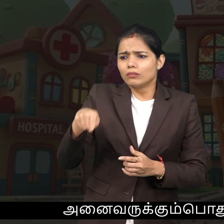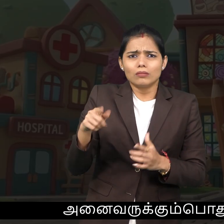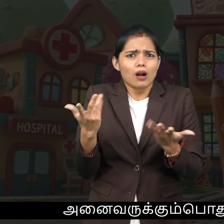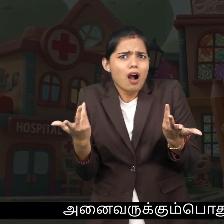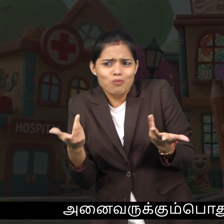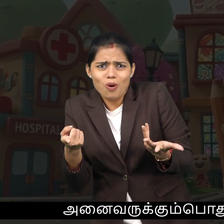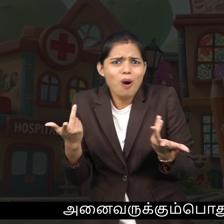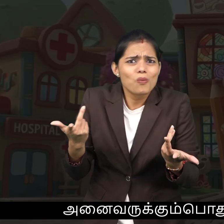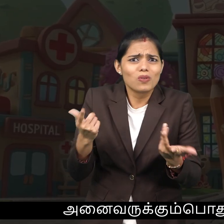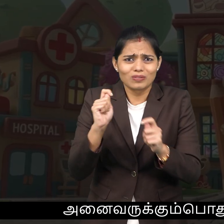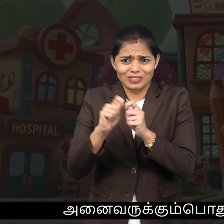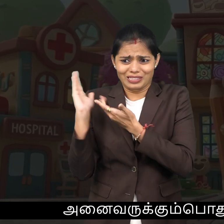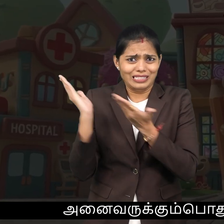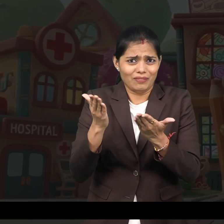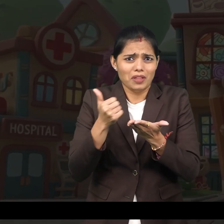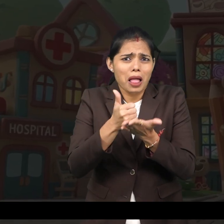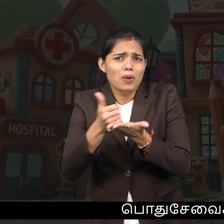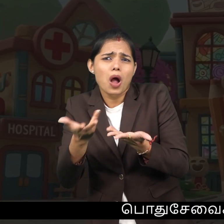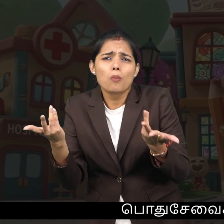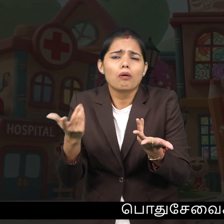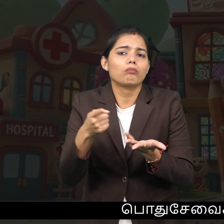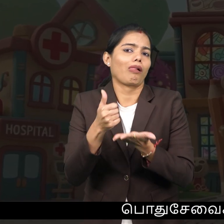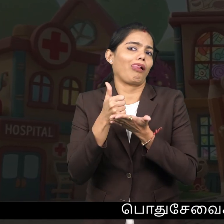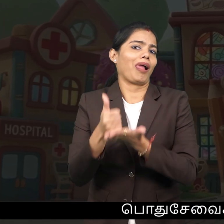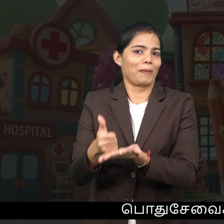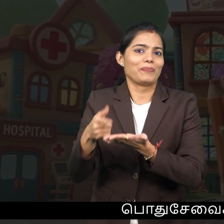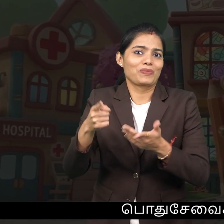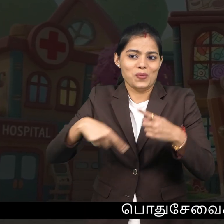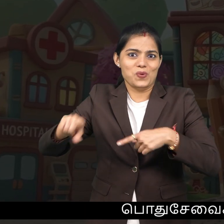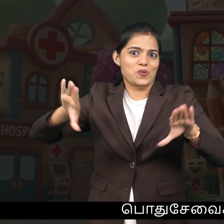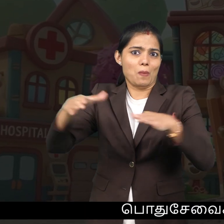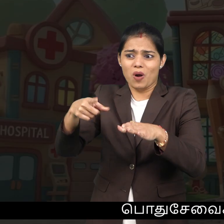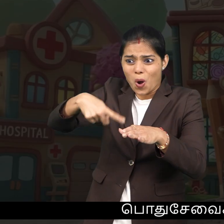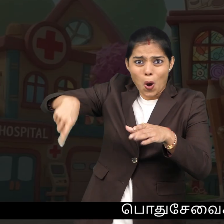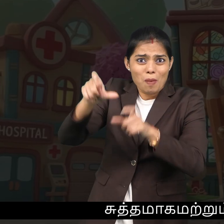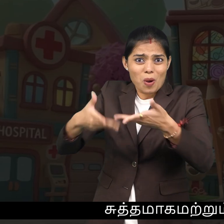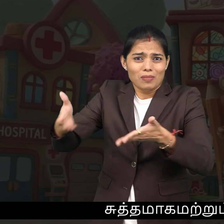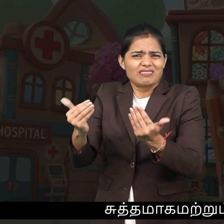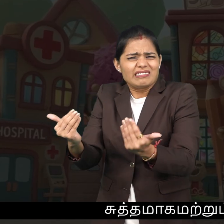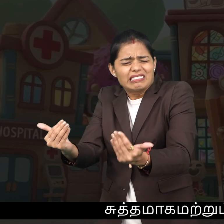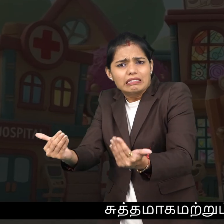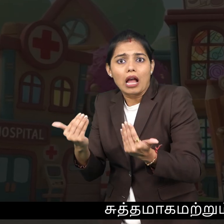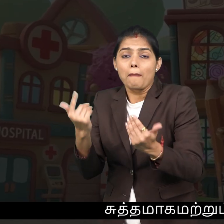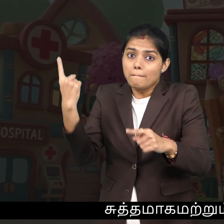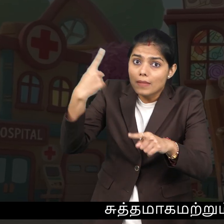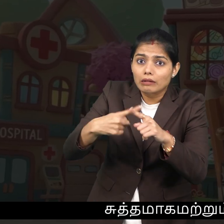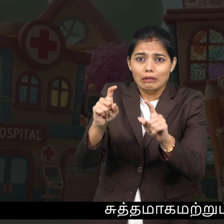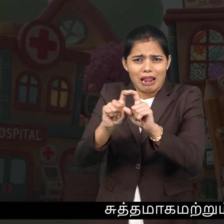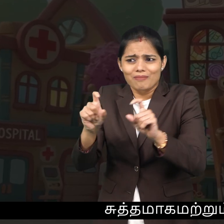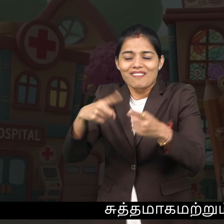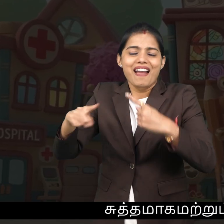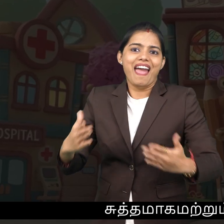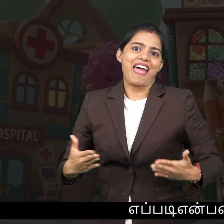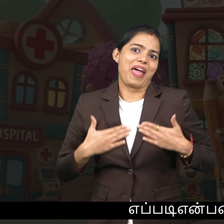அனைவருக்கும் பொதுவானவை என்று புரிந்து கொள்வீர்கள். மேலும் பொது சேவைகள் சமூகத்தை பாதுகாப்பாக சுத்தமாக மகிழ்ச்சியாக